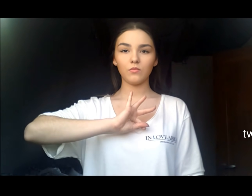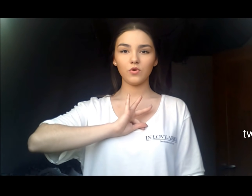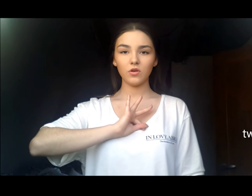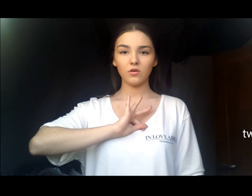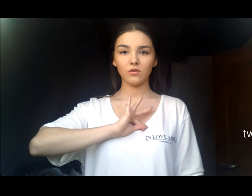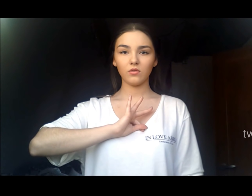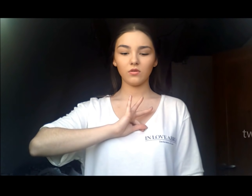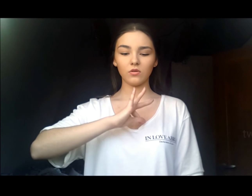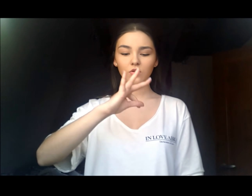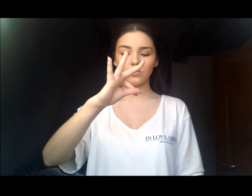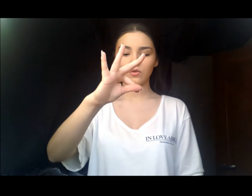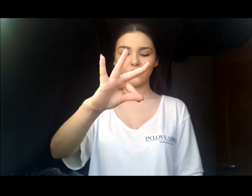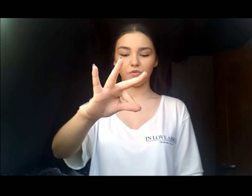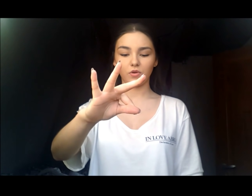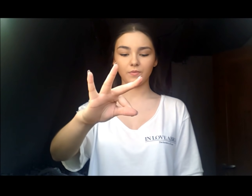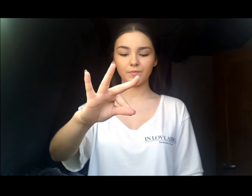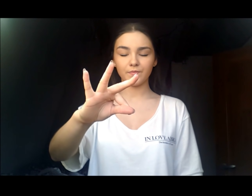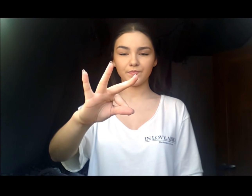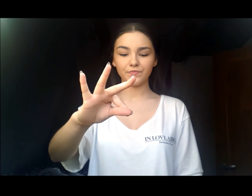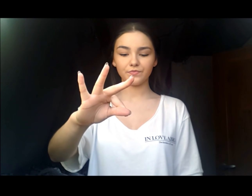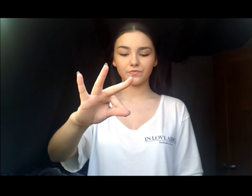mój, twój.